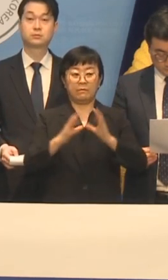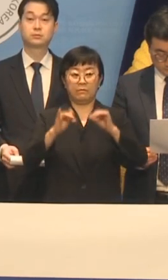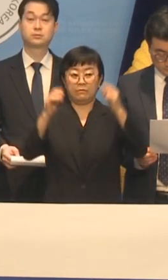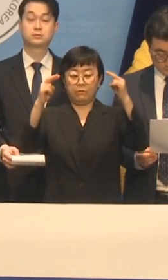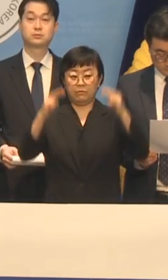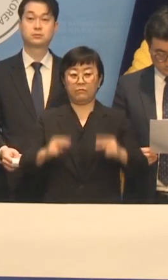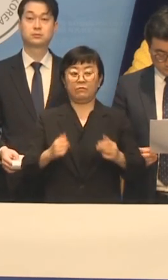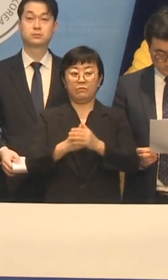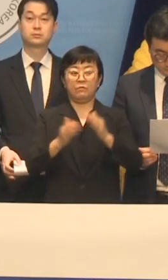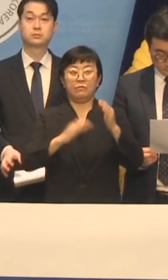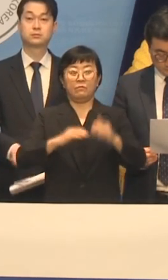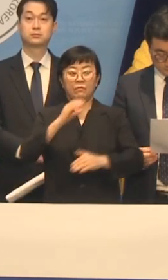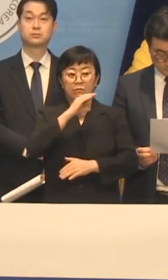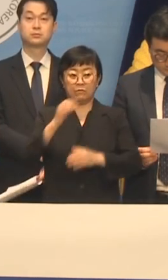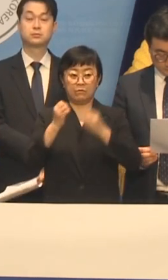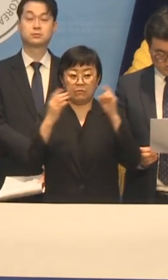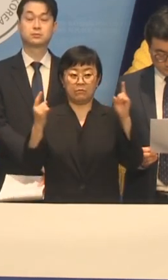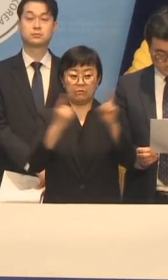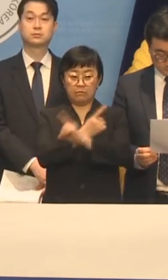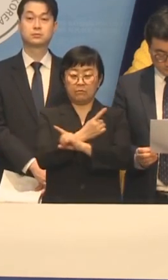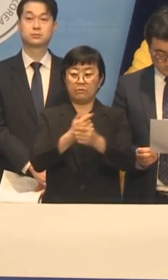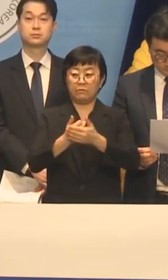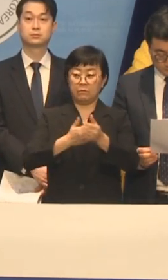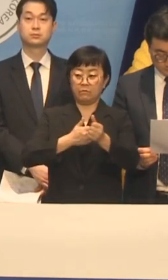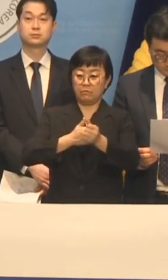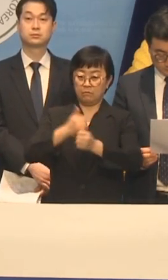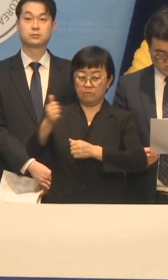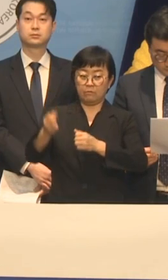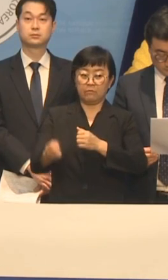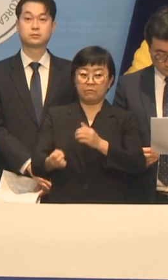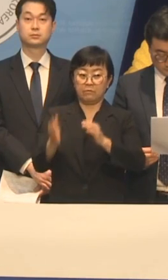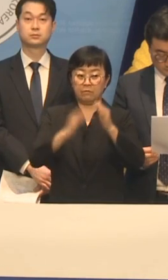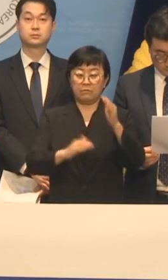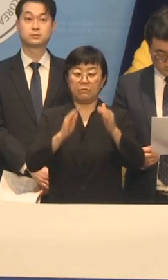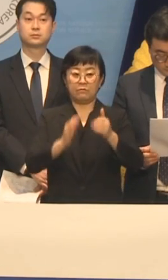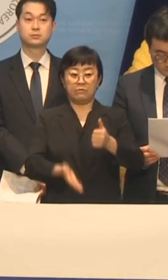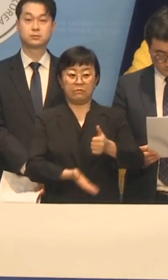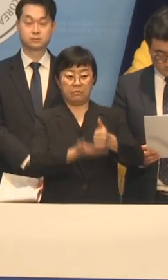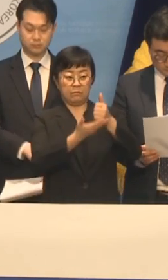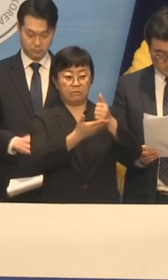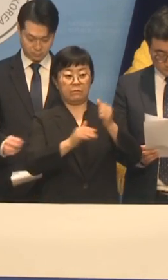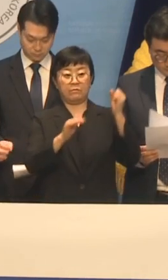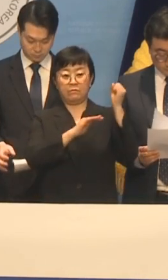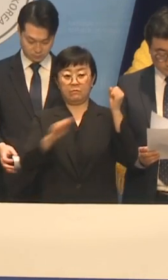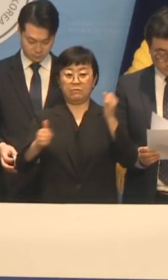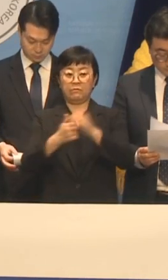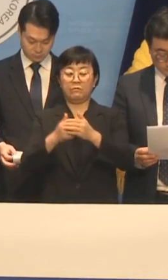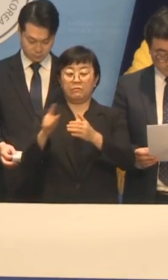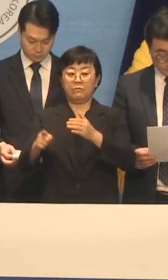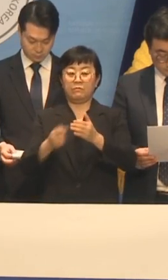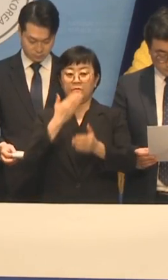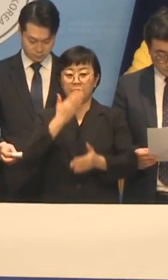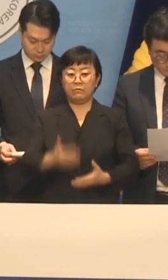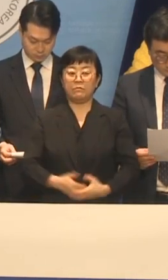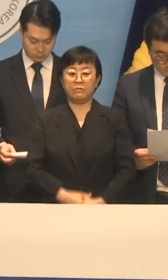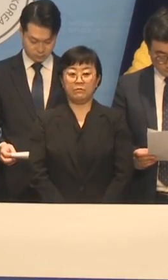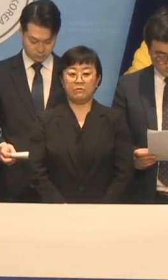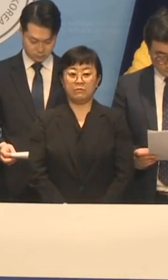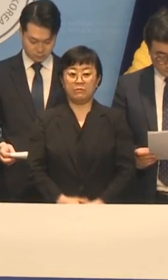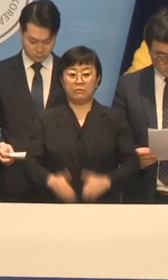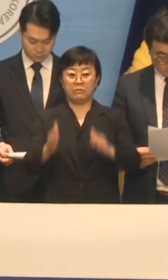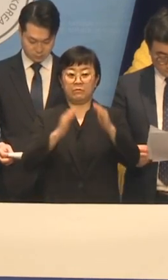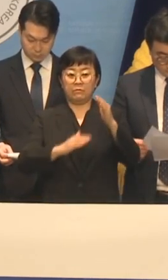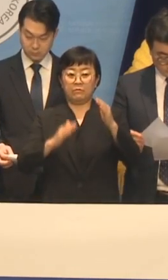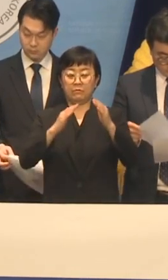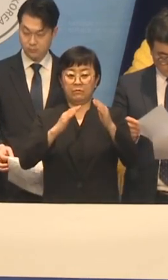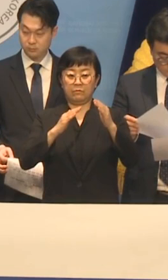맞는 공정, 개혁, 이기는 공천이 기준이 되어야 납득과 승복도 가능하다.